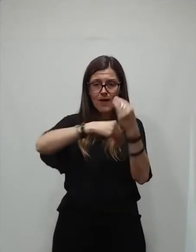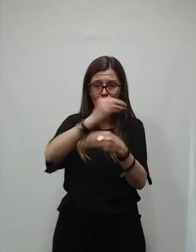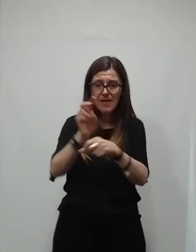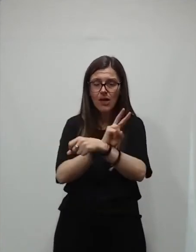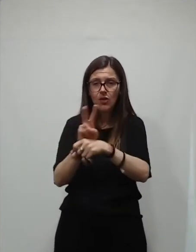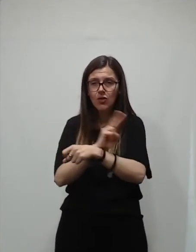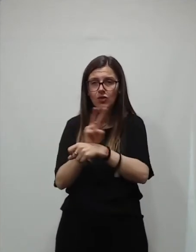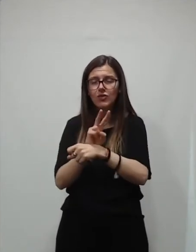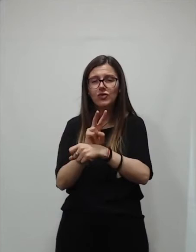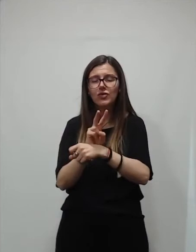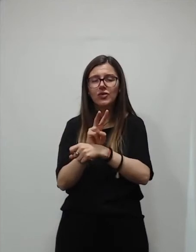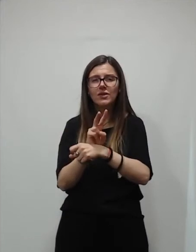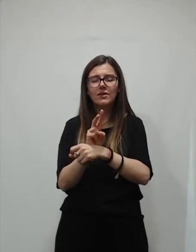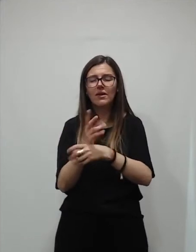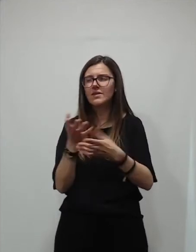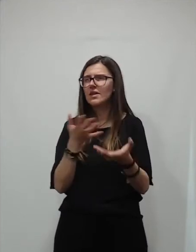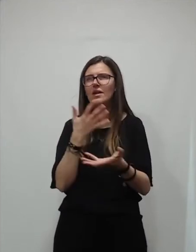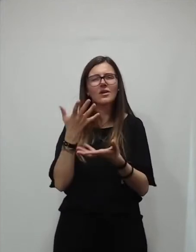por circular,